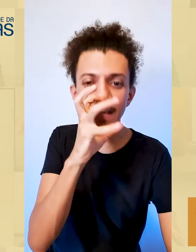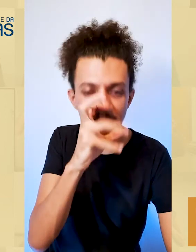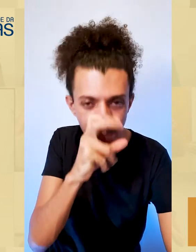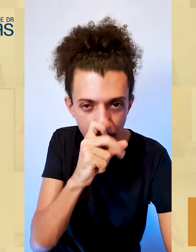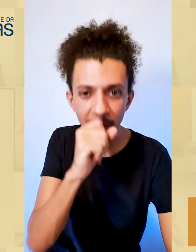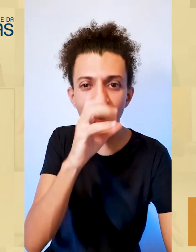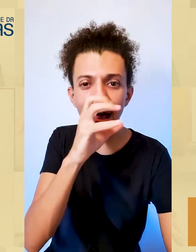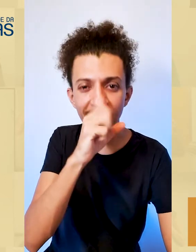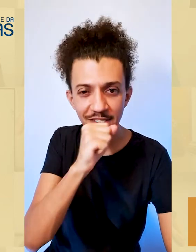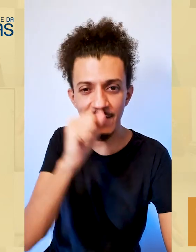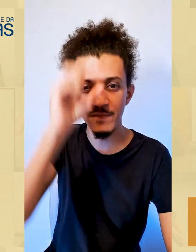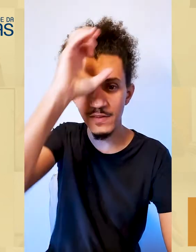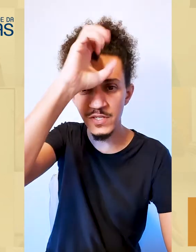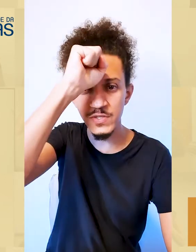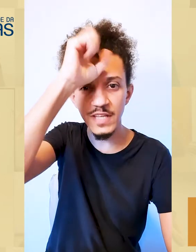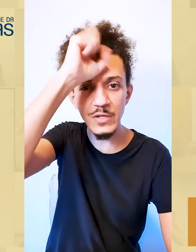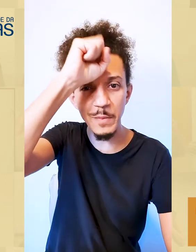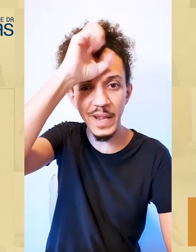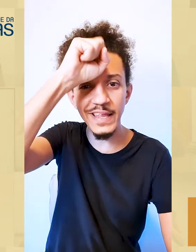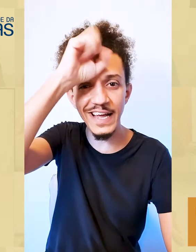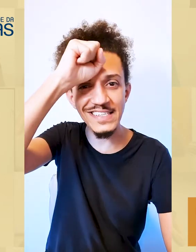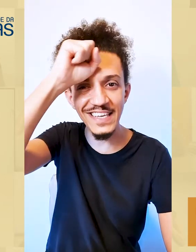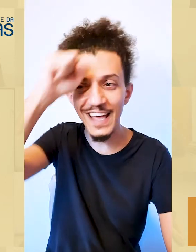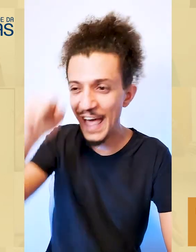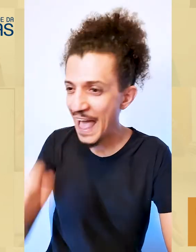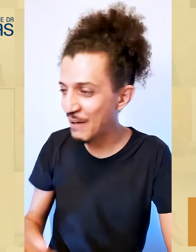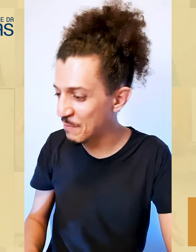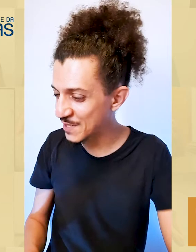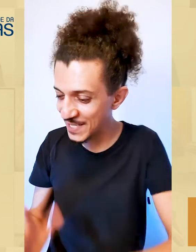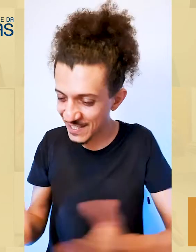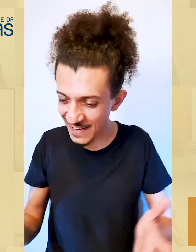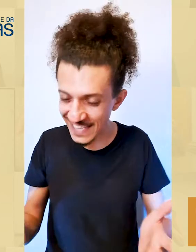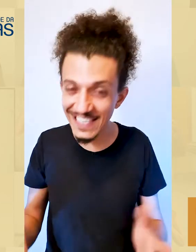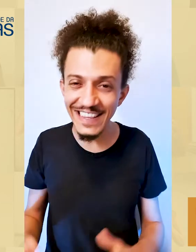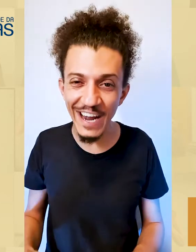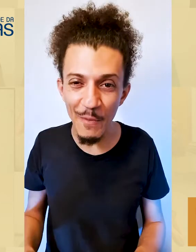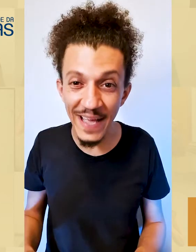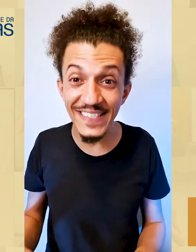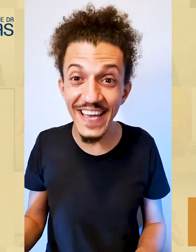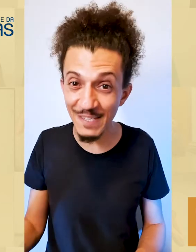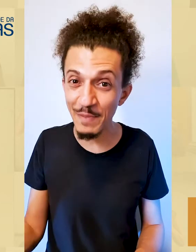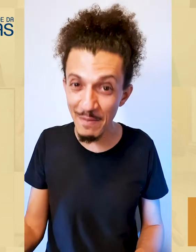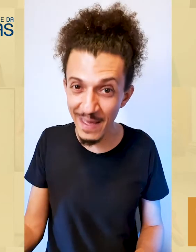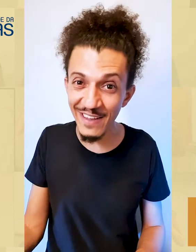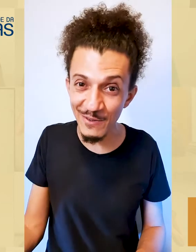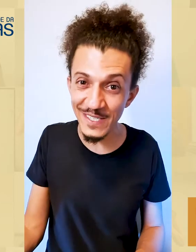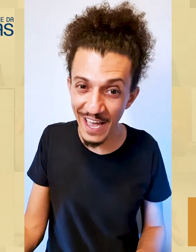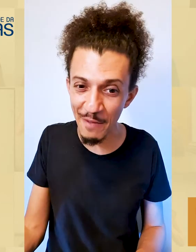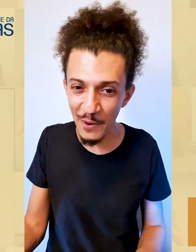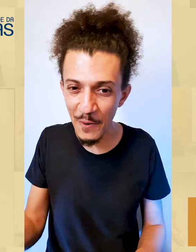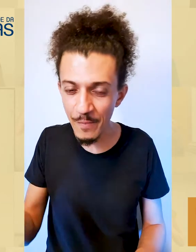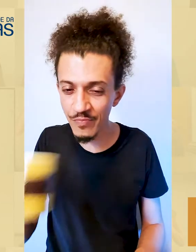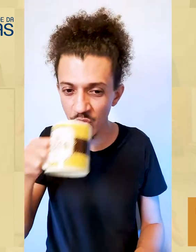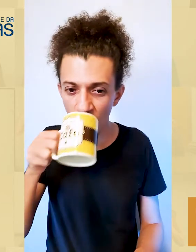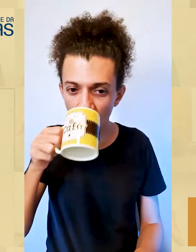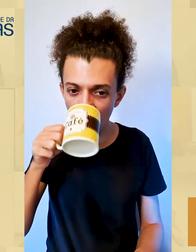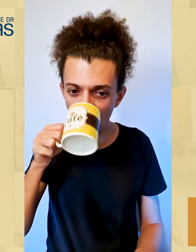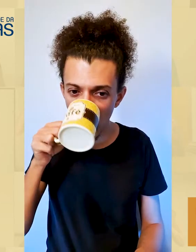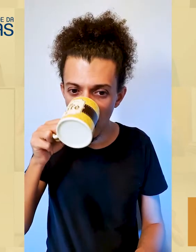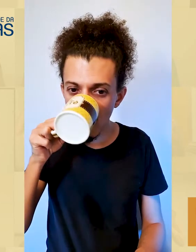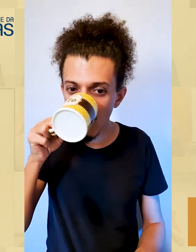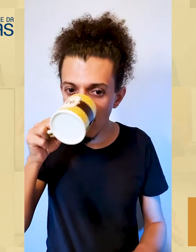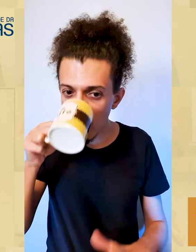laranja e espremendo a laranja. Se o sinal de aprender é assim, é como se você estivesse literalmente espremendo o cérebro.